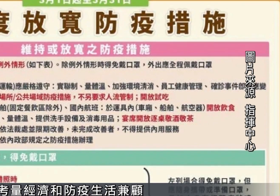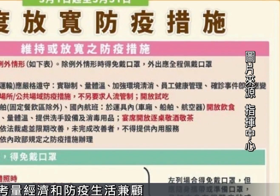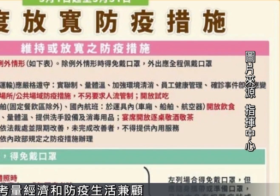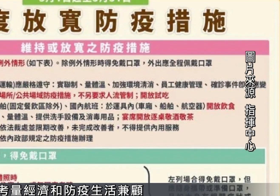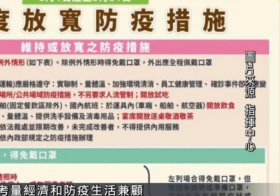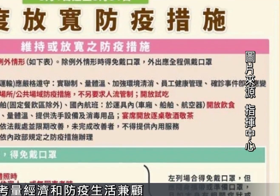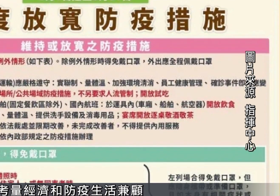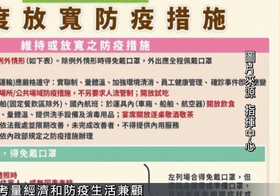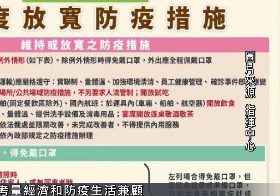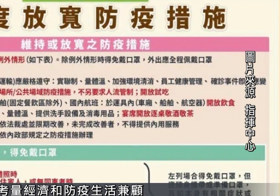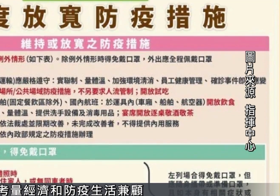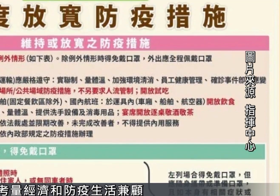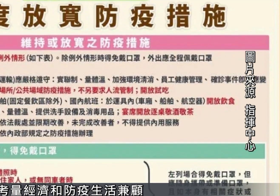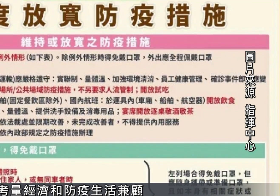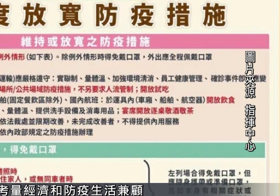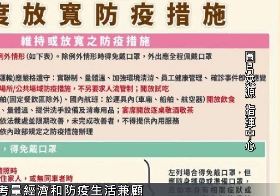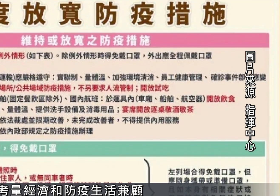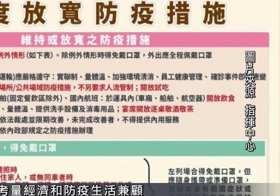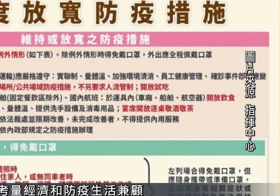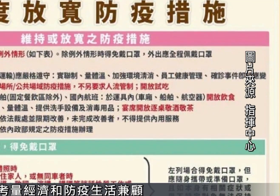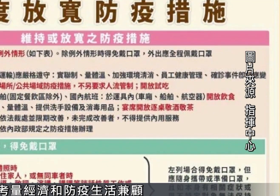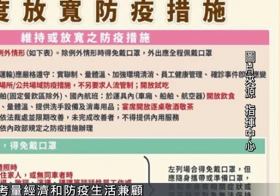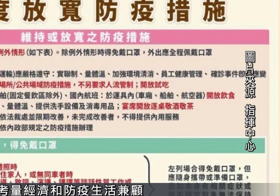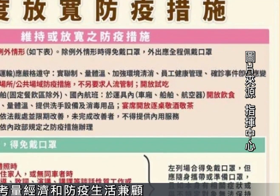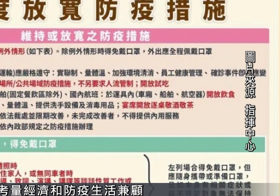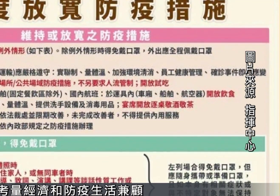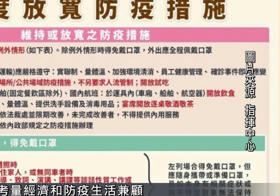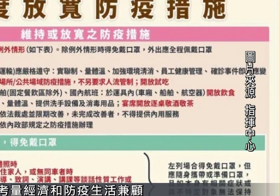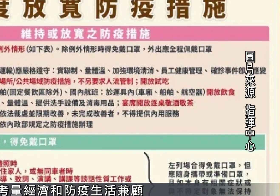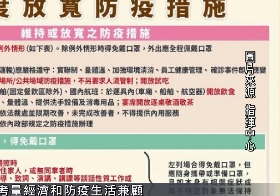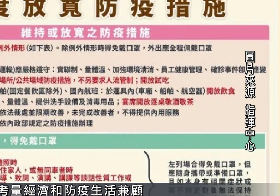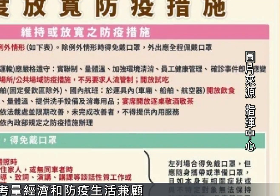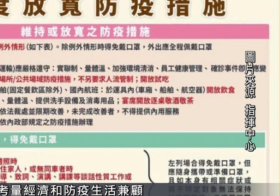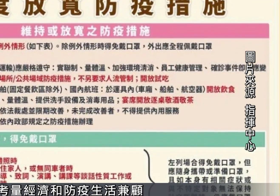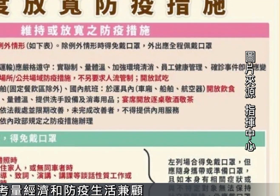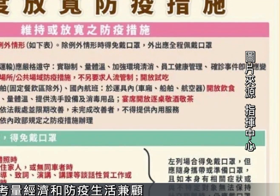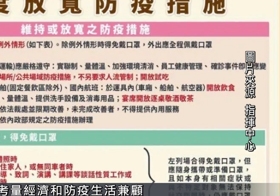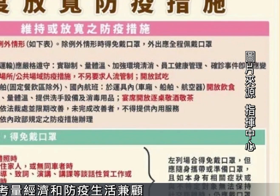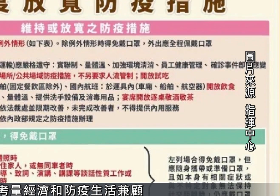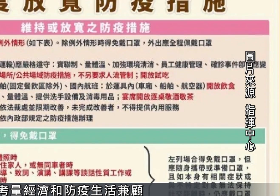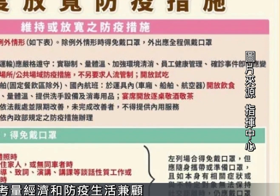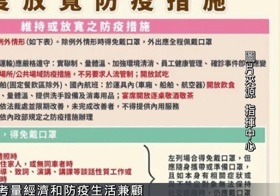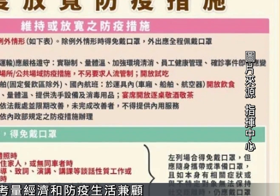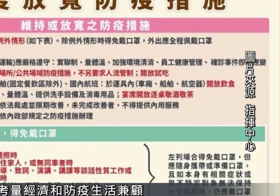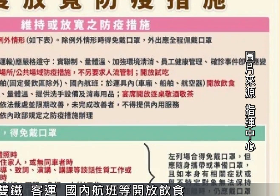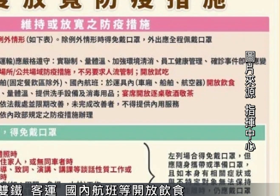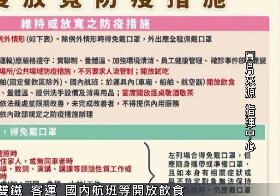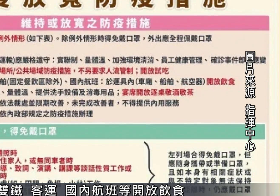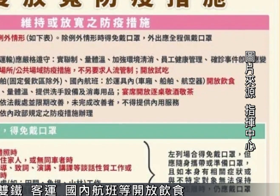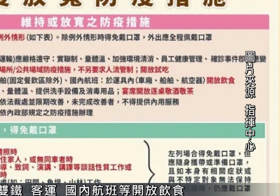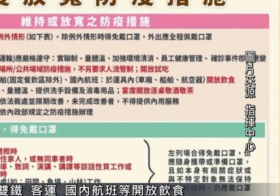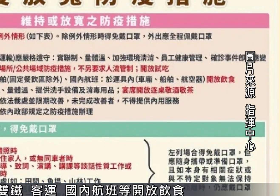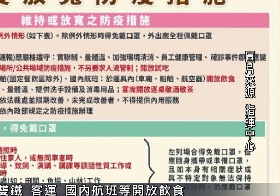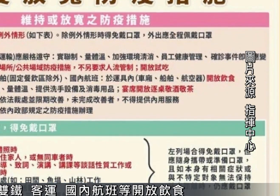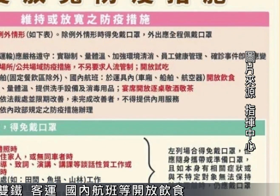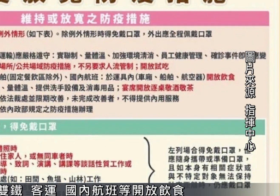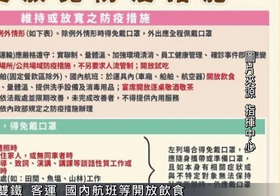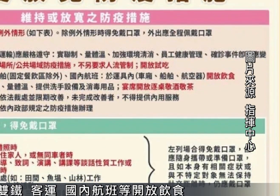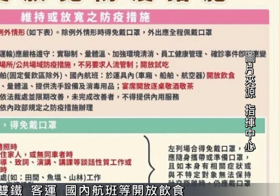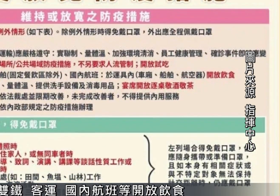顾，卖场、市场、超市开放试吃，不要求人流管制。双铁、客运、国内航班等开放饮